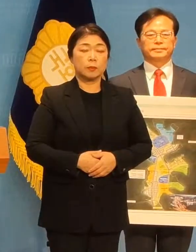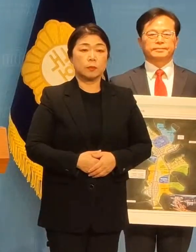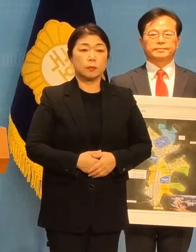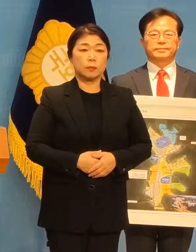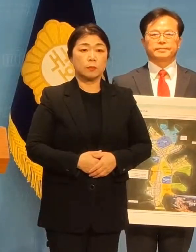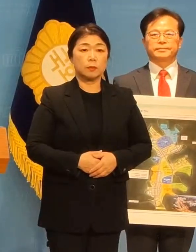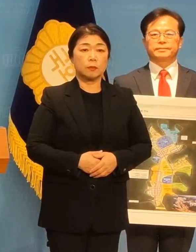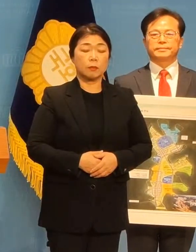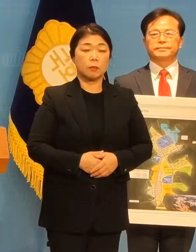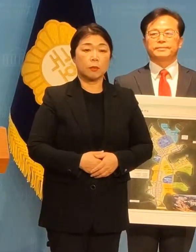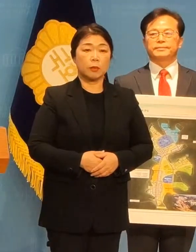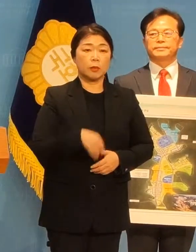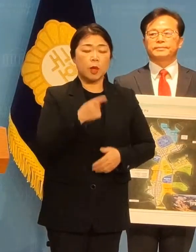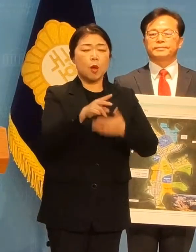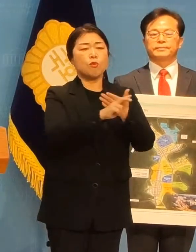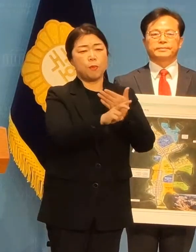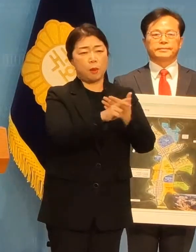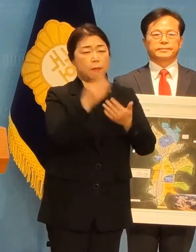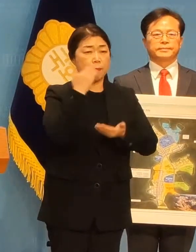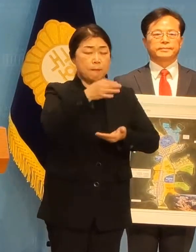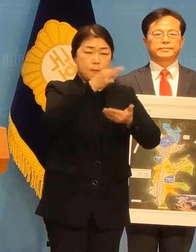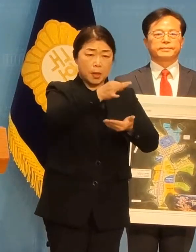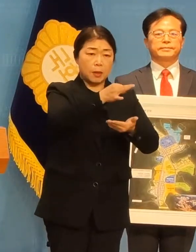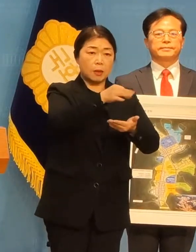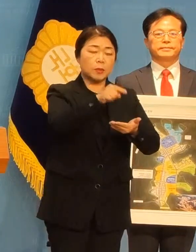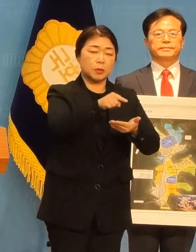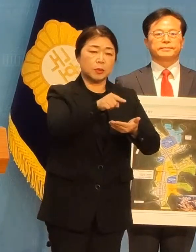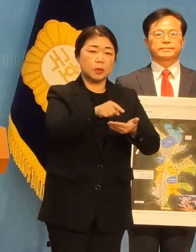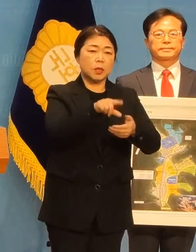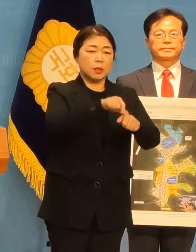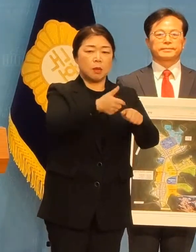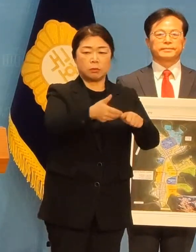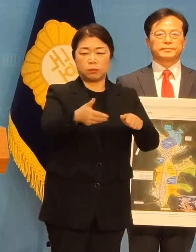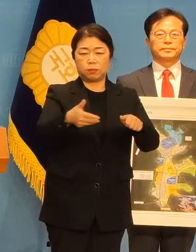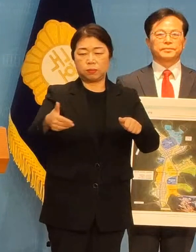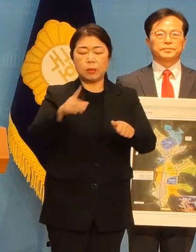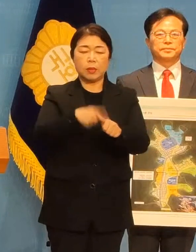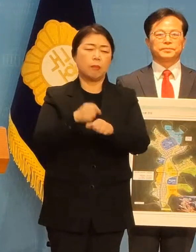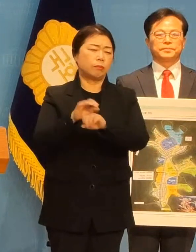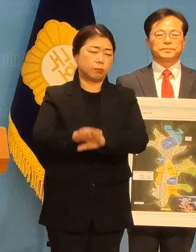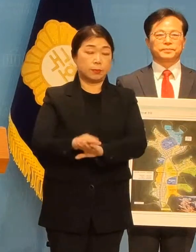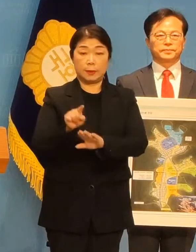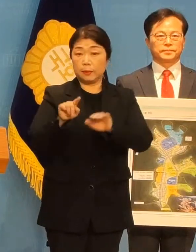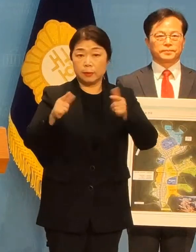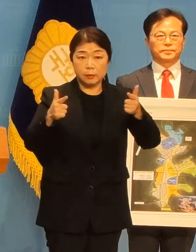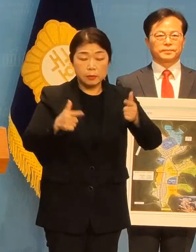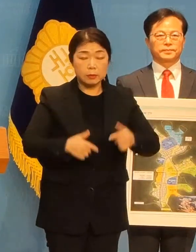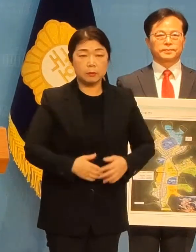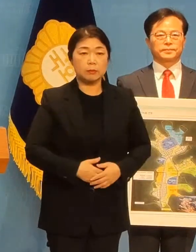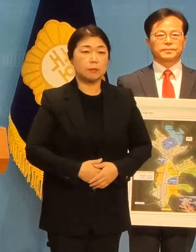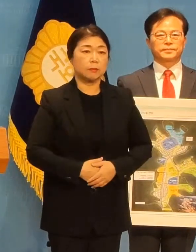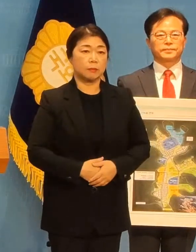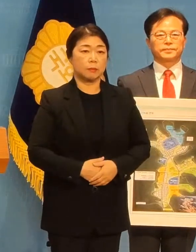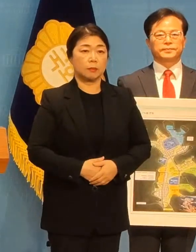이 불법으로 얻은 이익이라고 하는 것은 시간이 흘렀다고 묻혀지는 게 아닙니다.